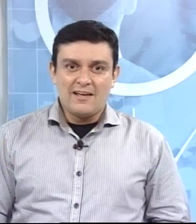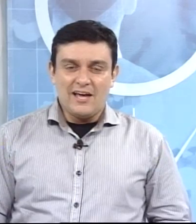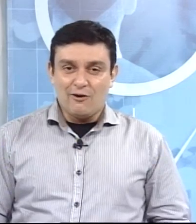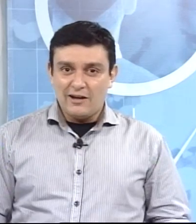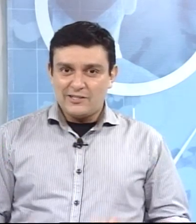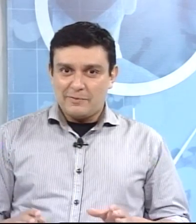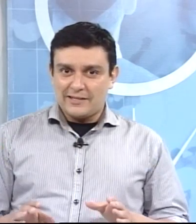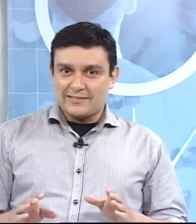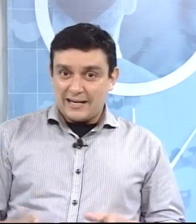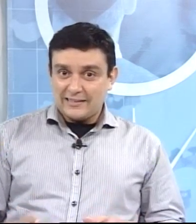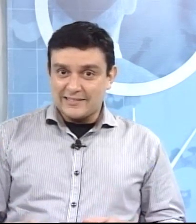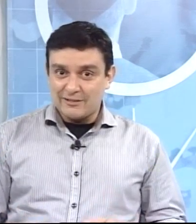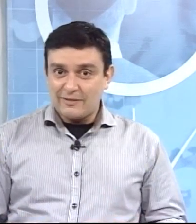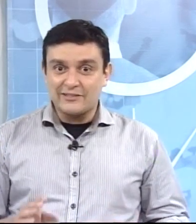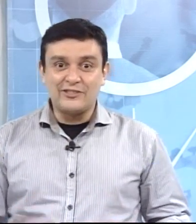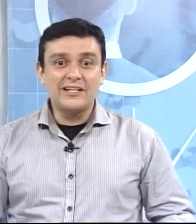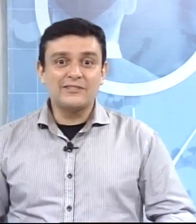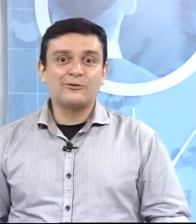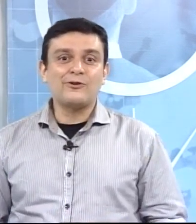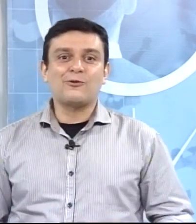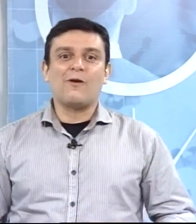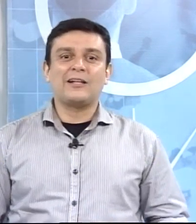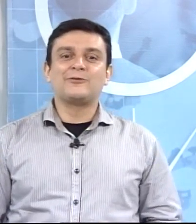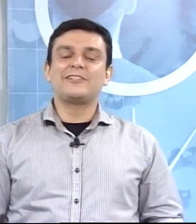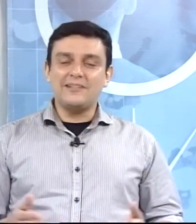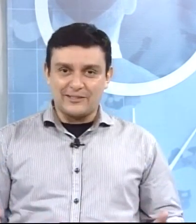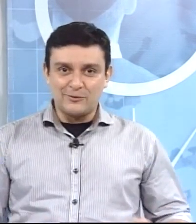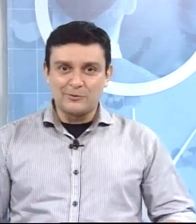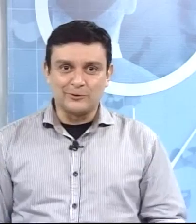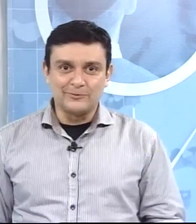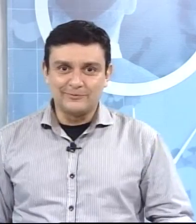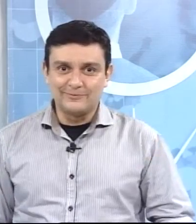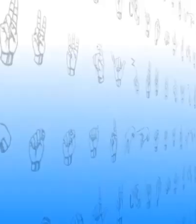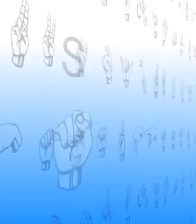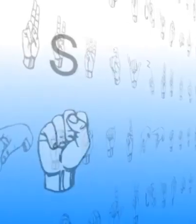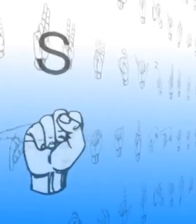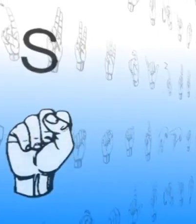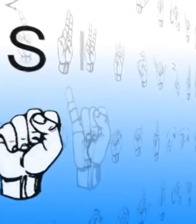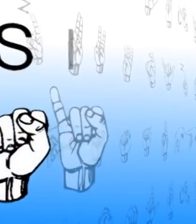É hora de prestar atenção nas dicas do nosso quadro Sinais do Mundo.